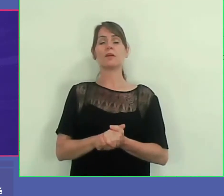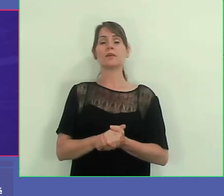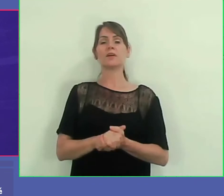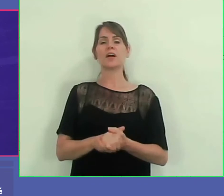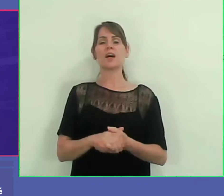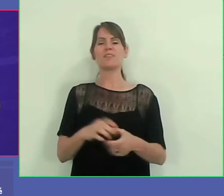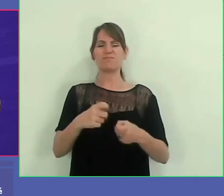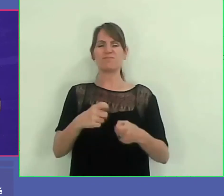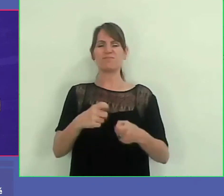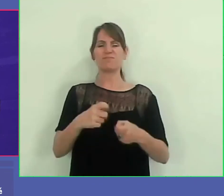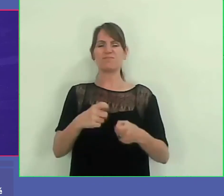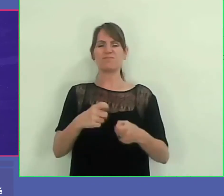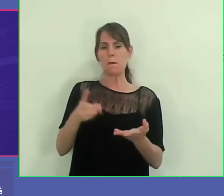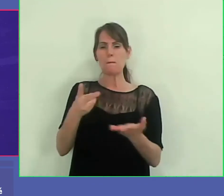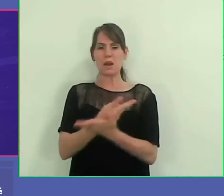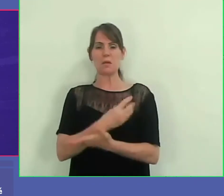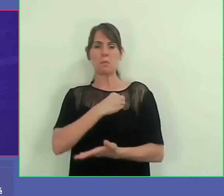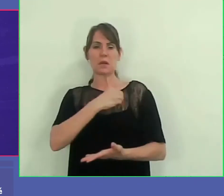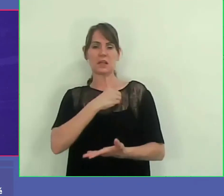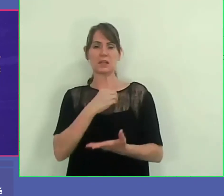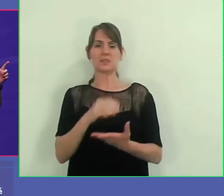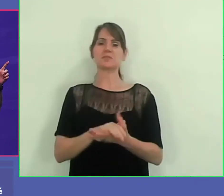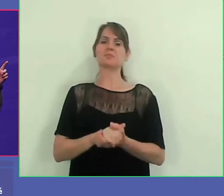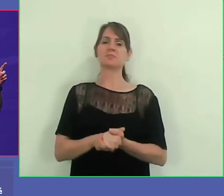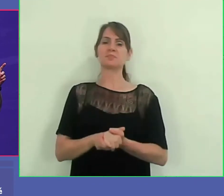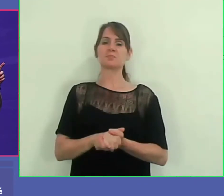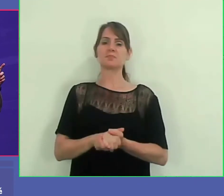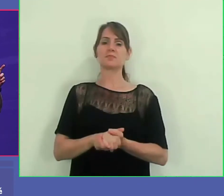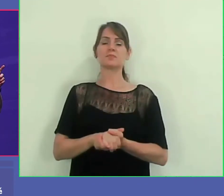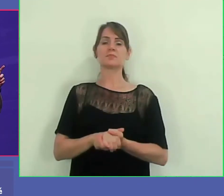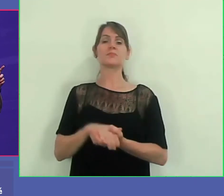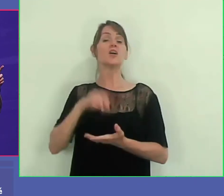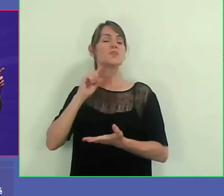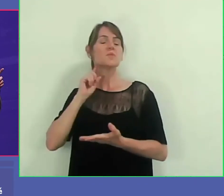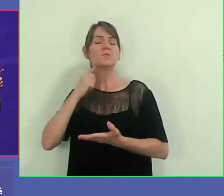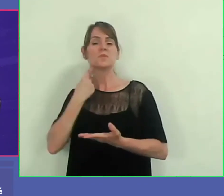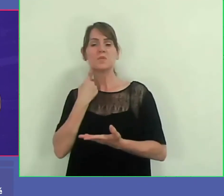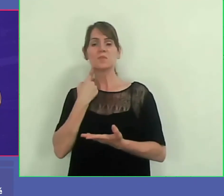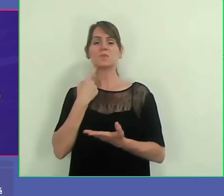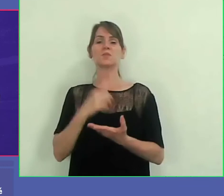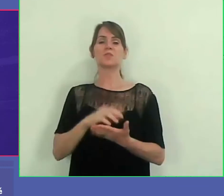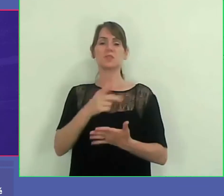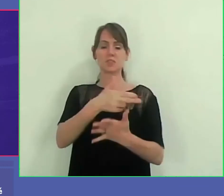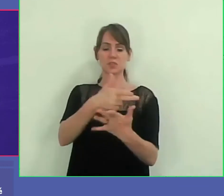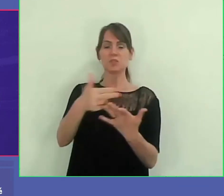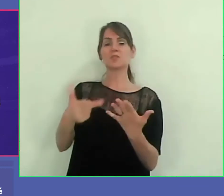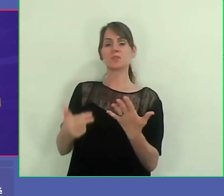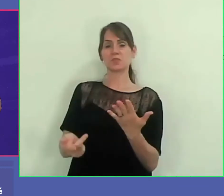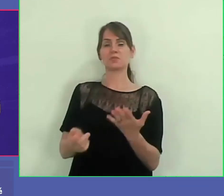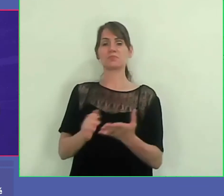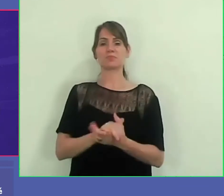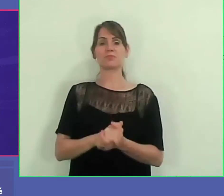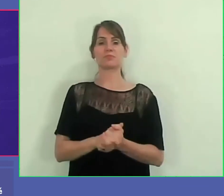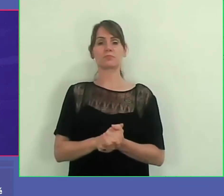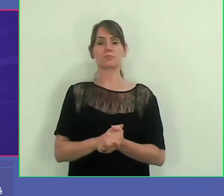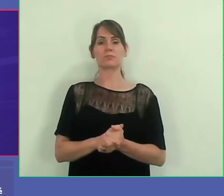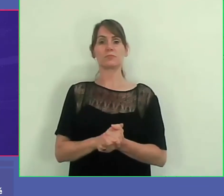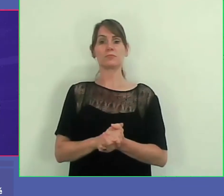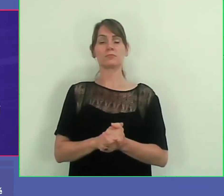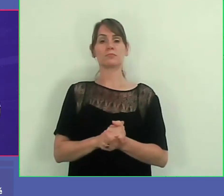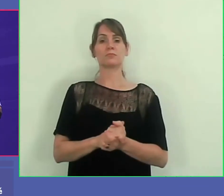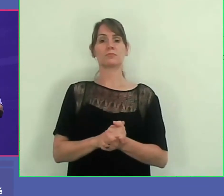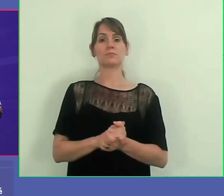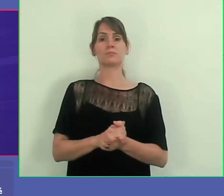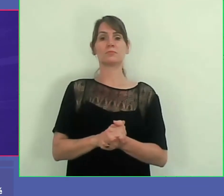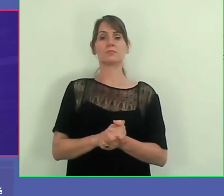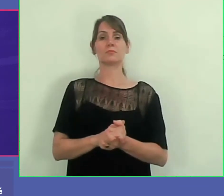sexual, impureza, são as mesmas coisas lá, né? De Gálatas 6. Mas agora,